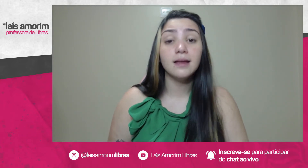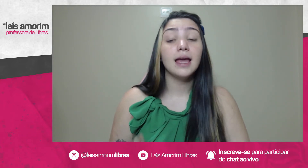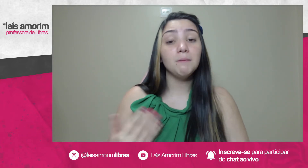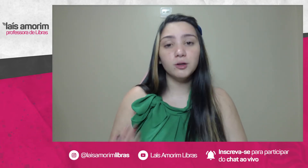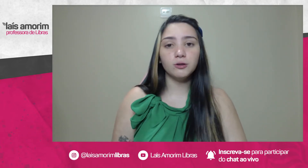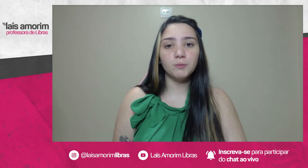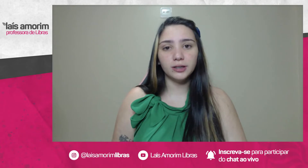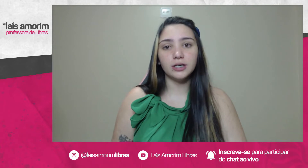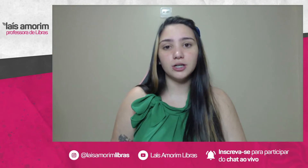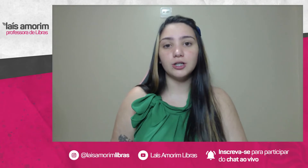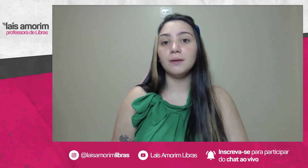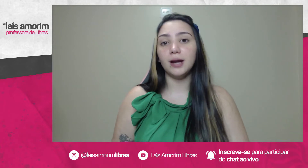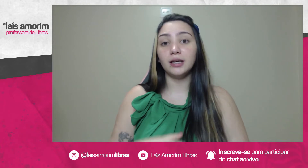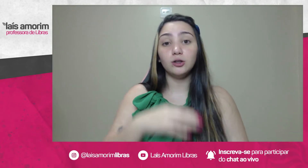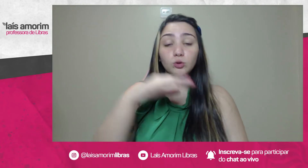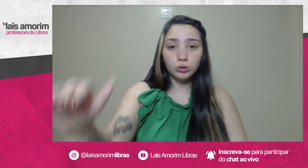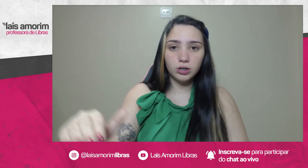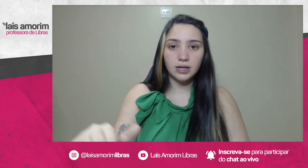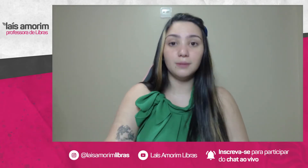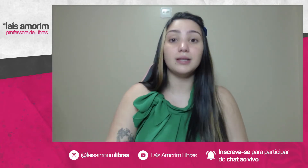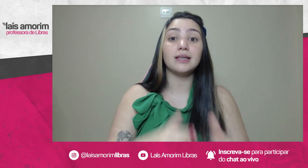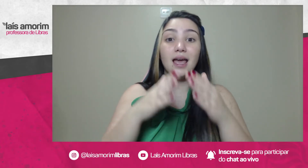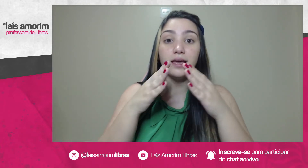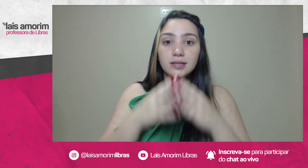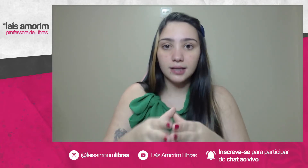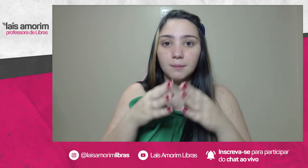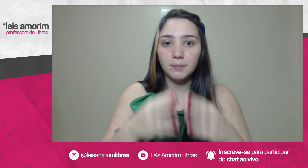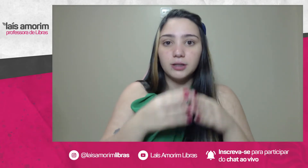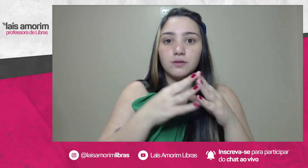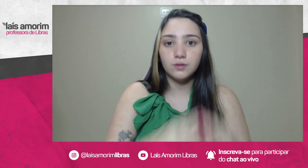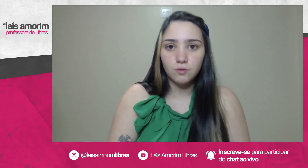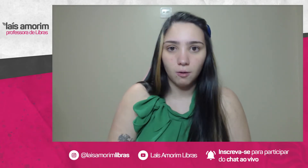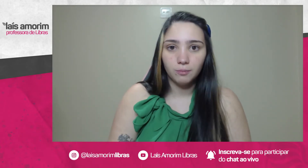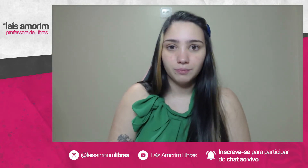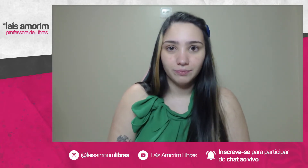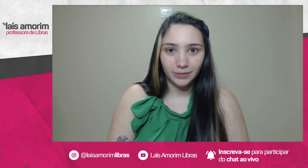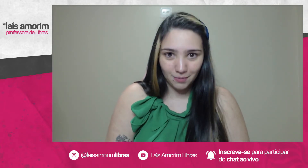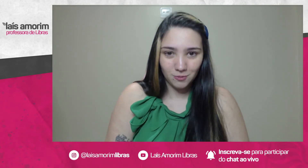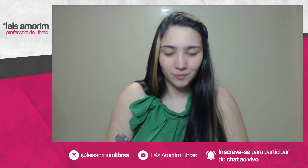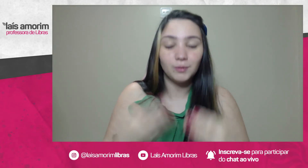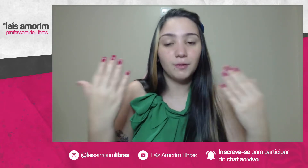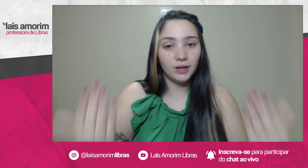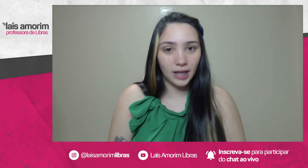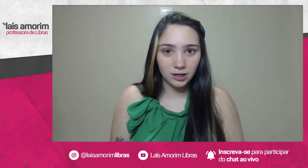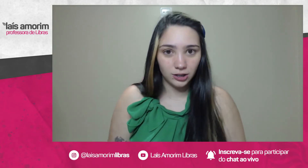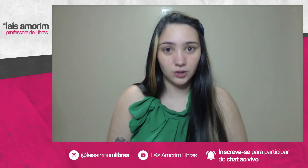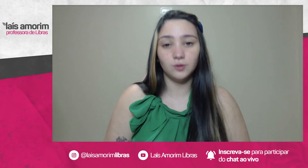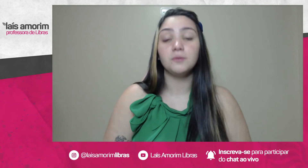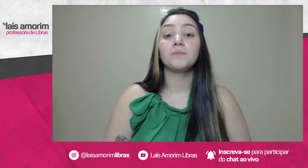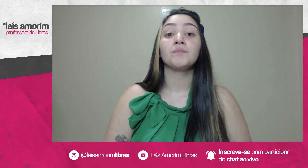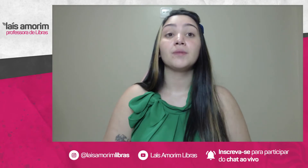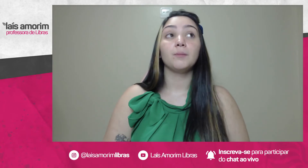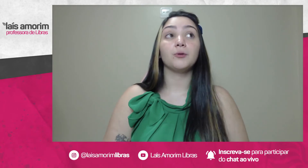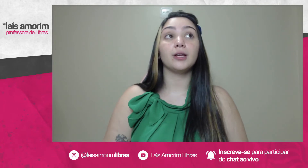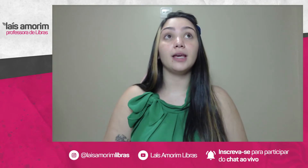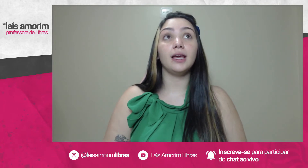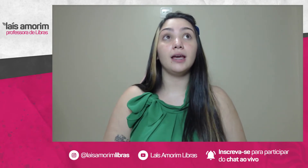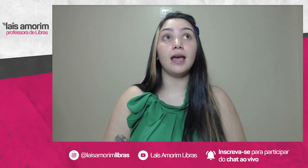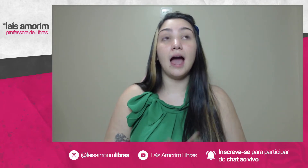muito importante a gente lembrar que tudo de Libras é extremamente visual, tá bom? Vamos aproveitar disso, porque a gente já